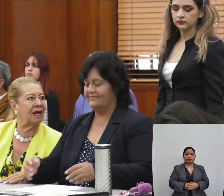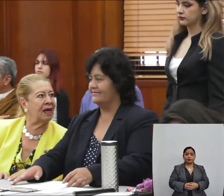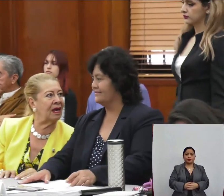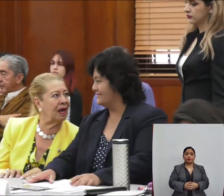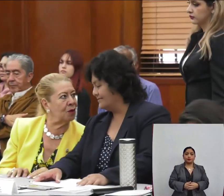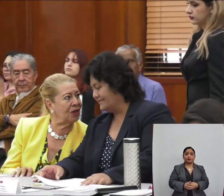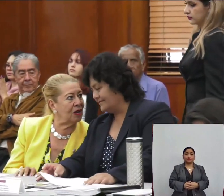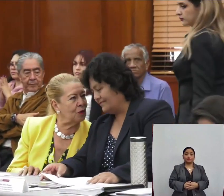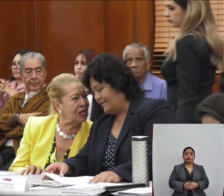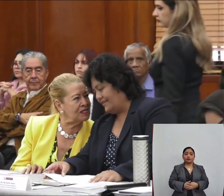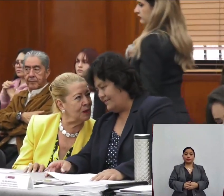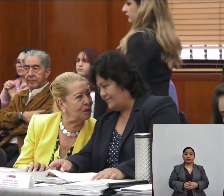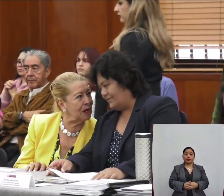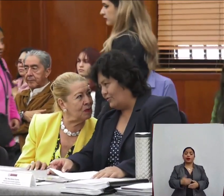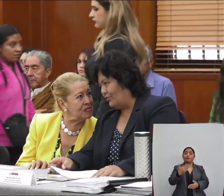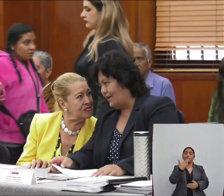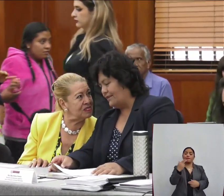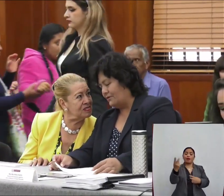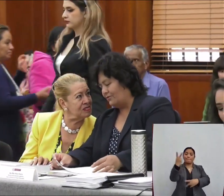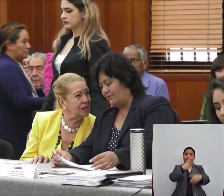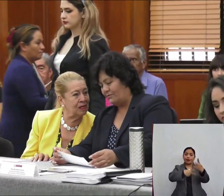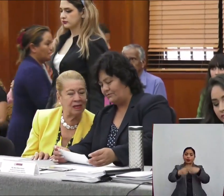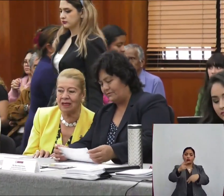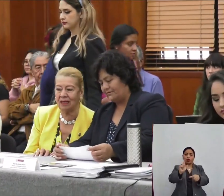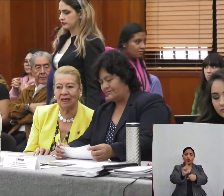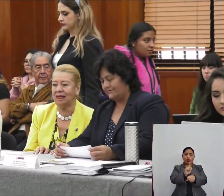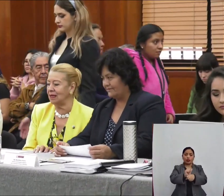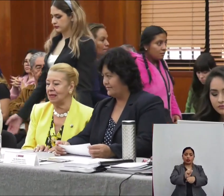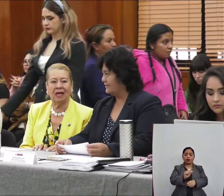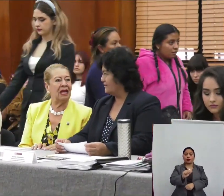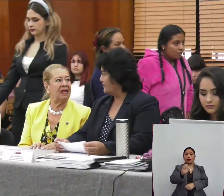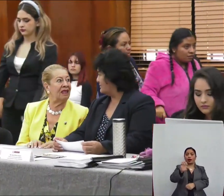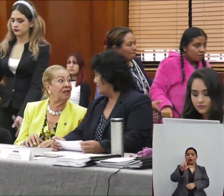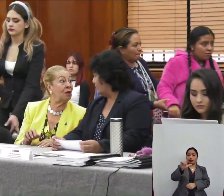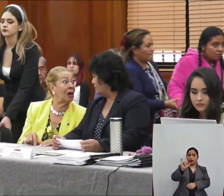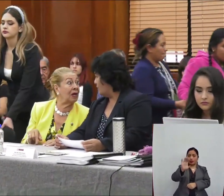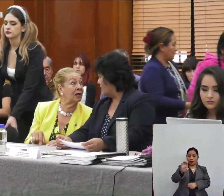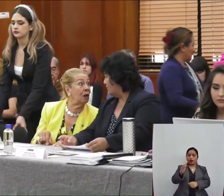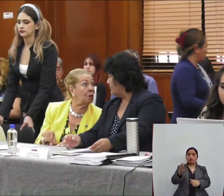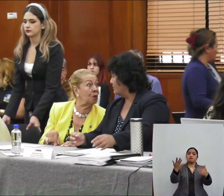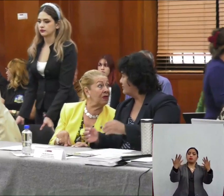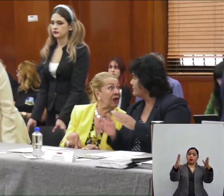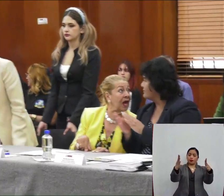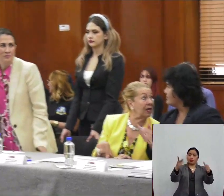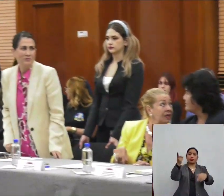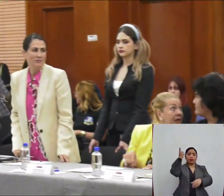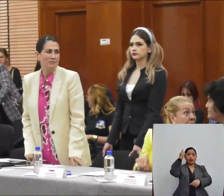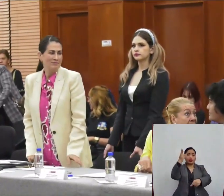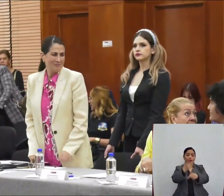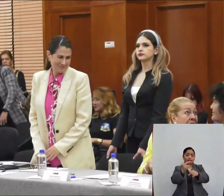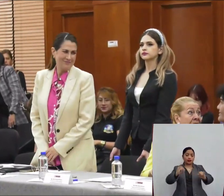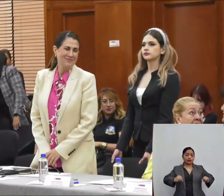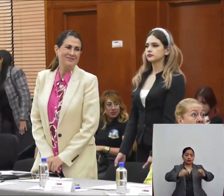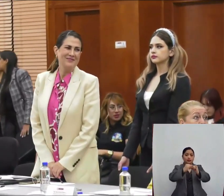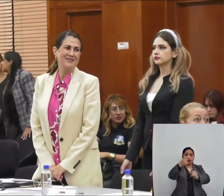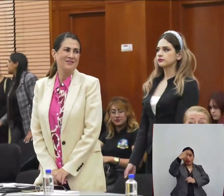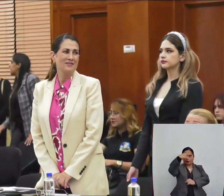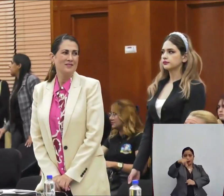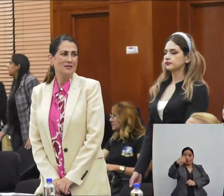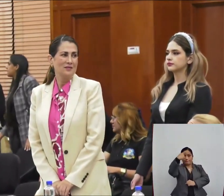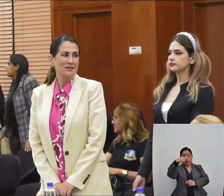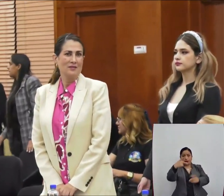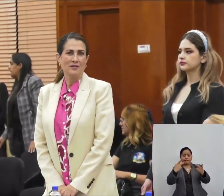Damos la más cordial de las bienvenidas a la licenciada Arely Livier Fuentes Chávez, directora del Instituto Mexiquense para